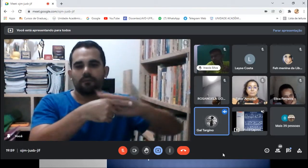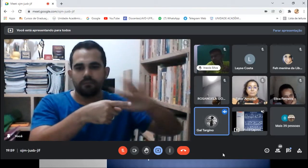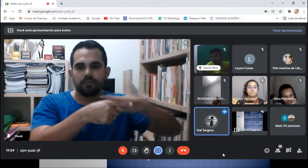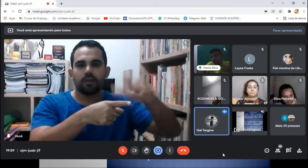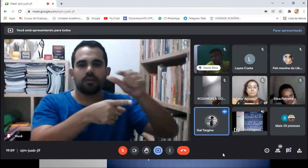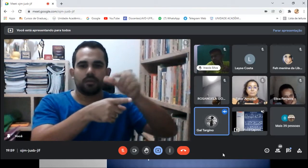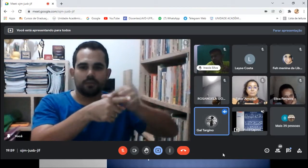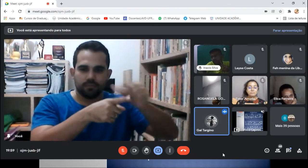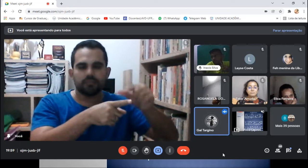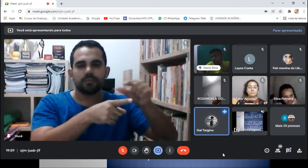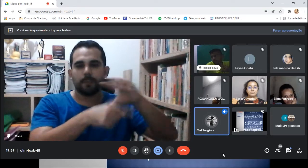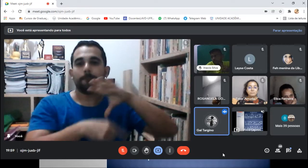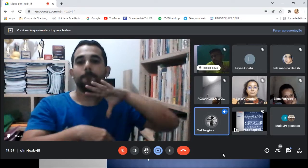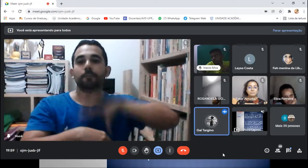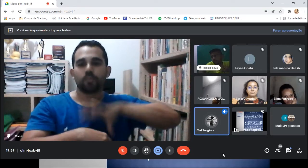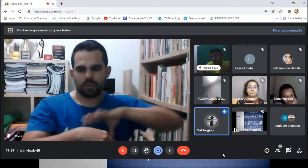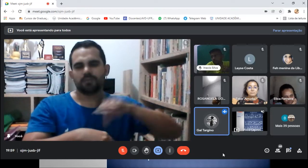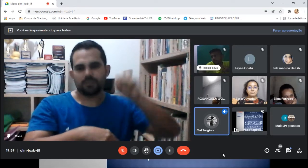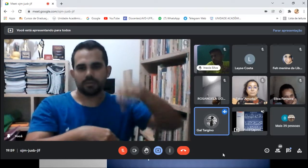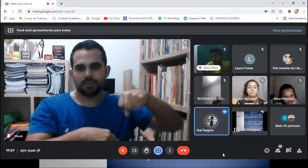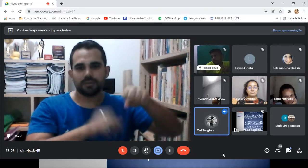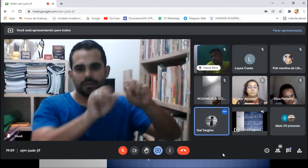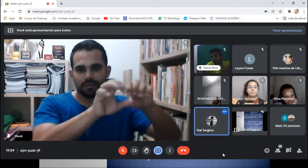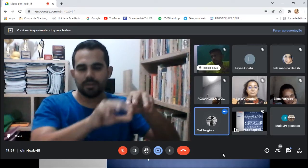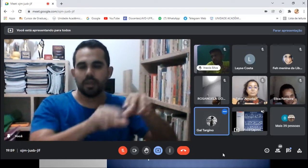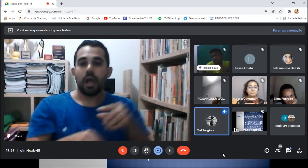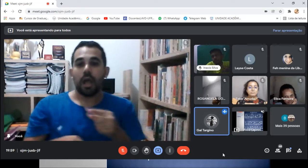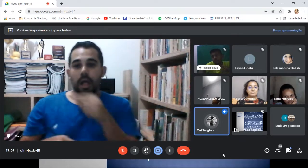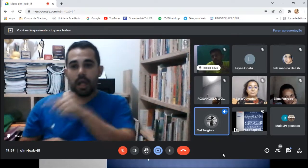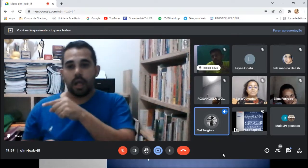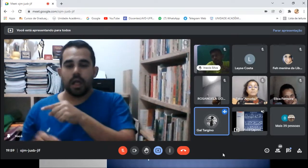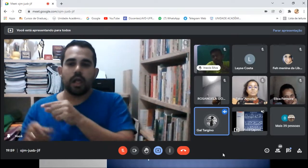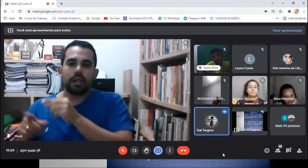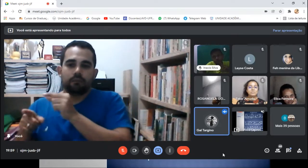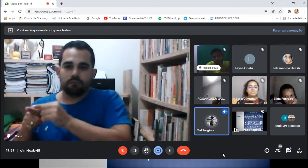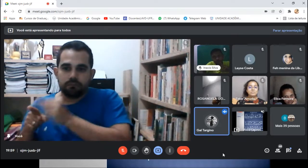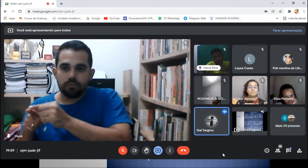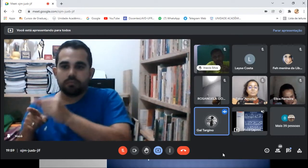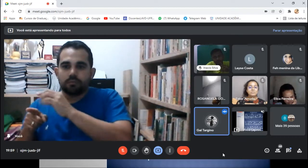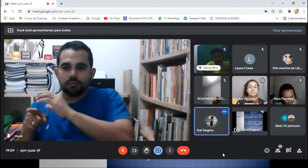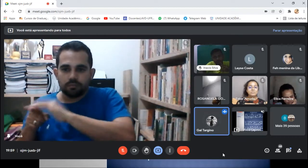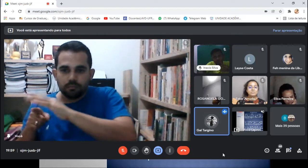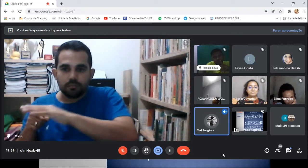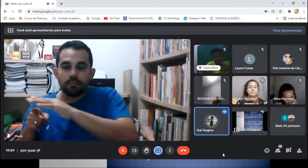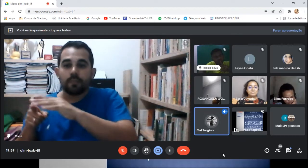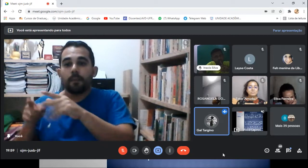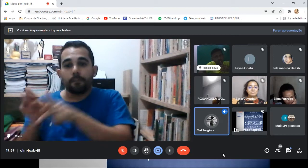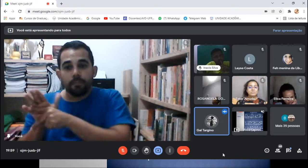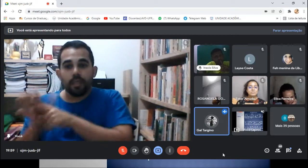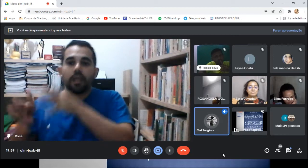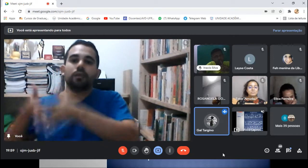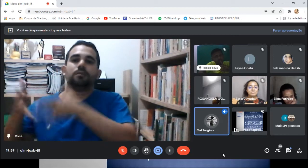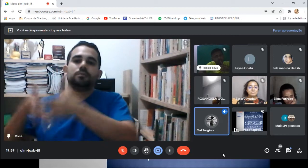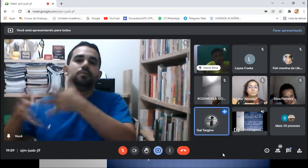Libras, aqui na grade, nós vamos trabalhar a fonética e a fonologia, mas nós vamos focar